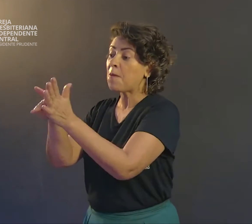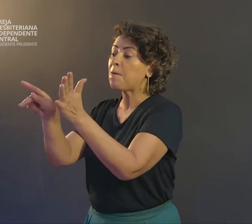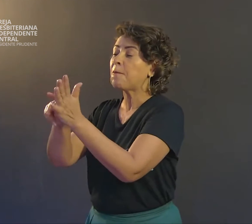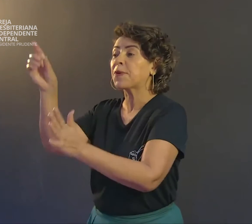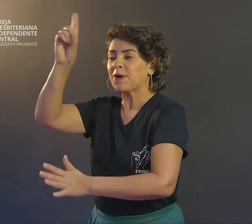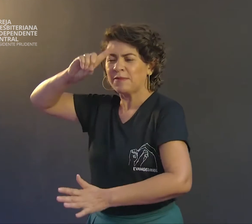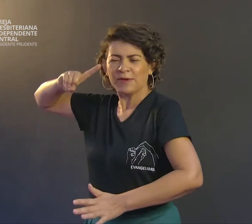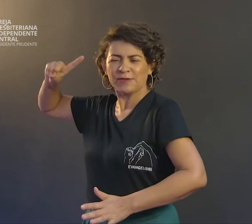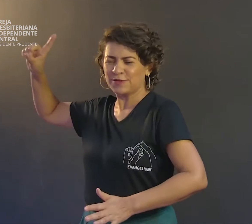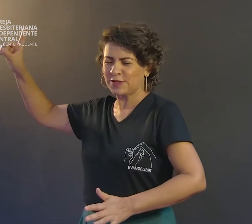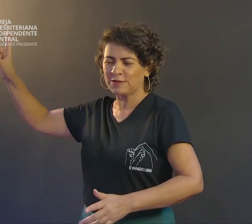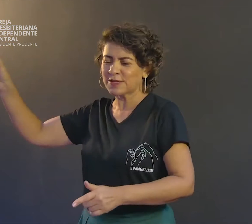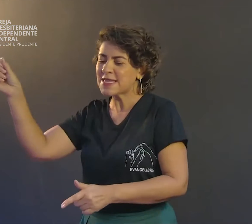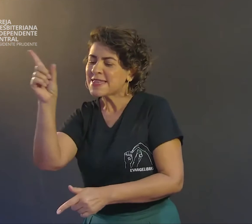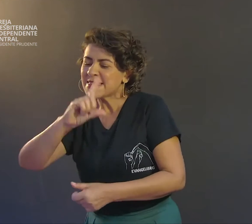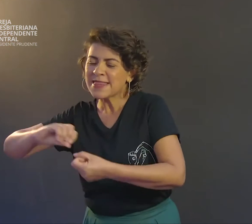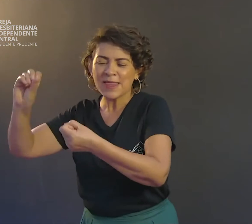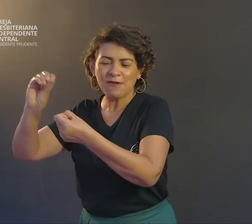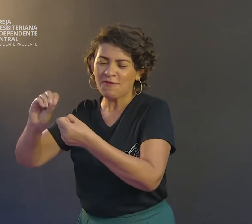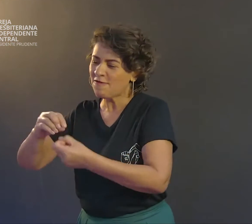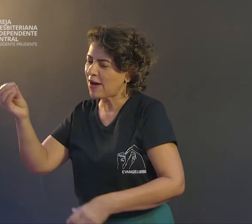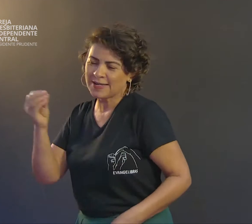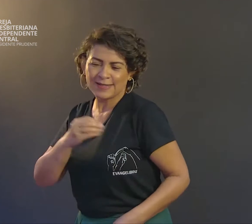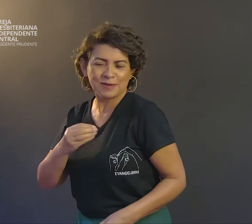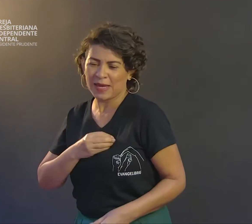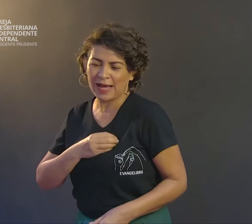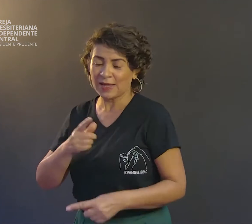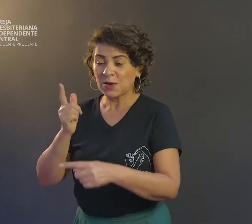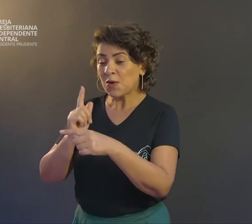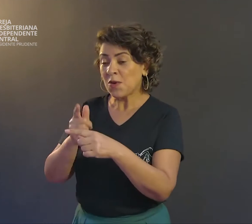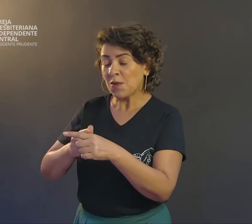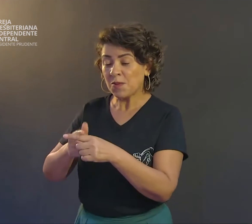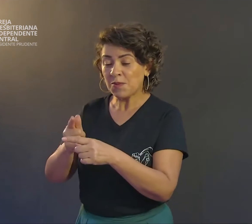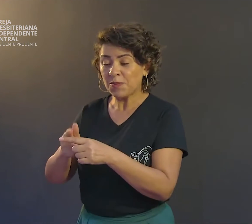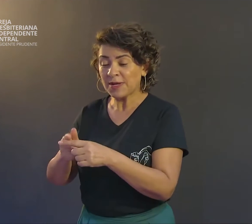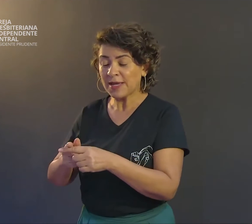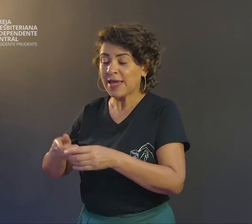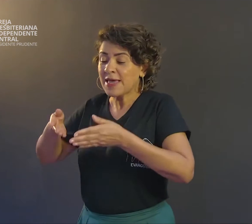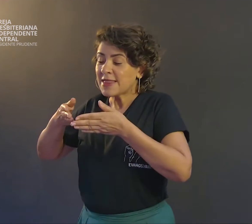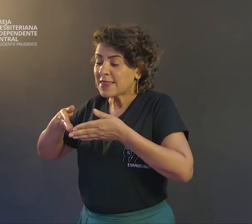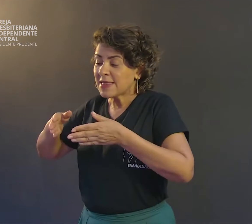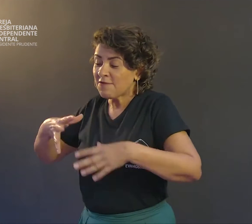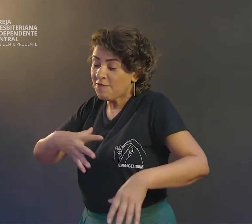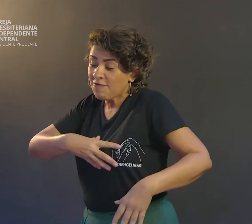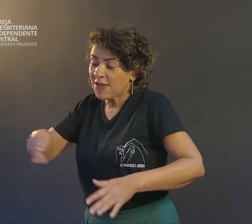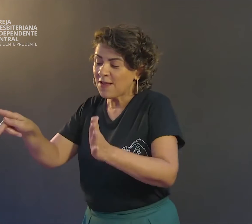permanece nele. Ele não pode estar no pecado, porque é nascido de Deus. 1